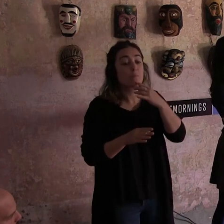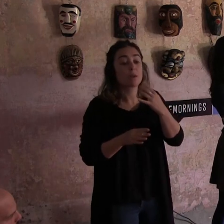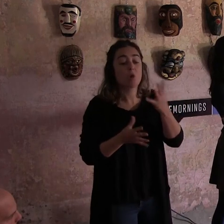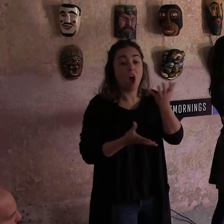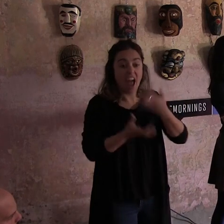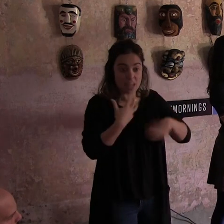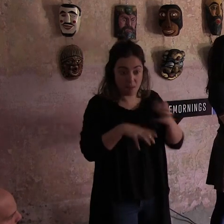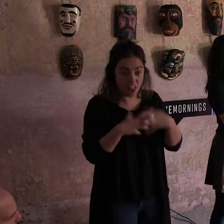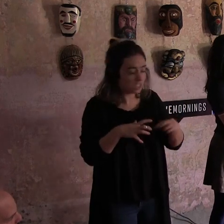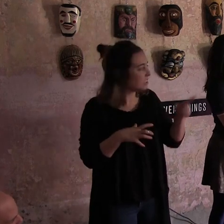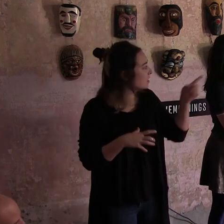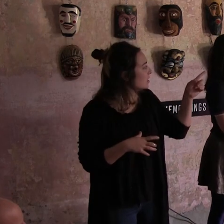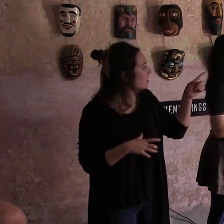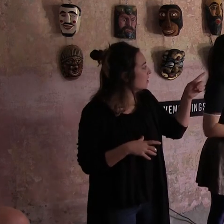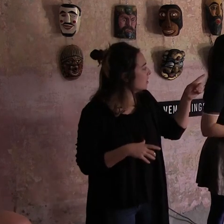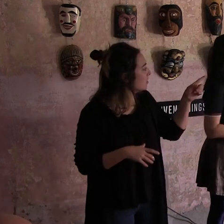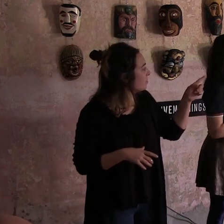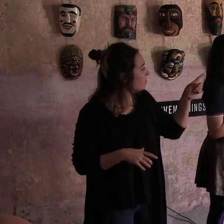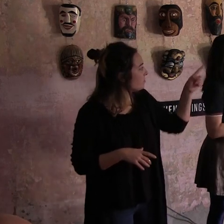Esa araña, que es